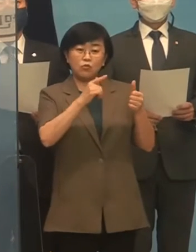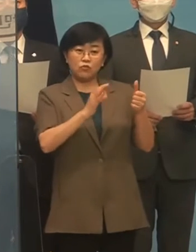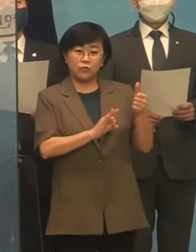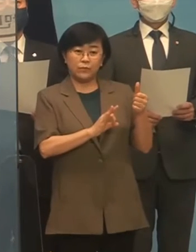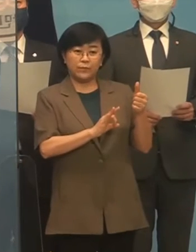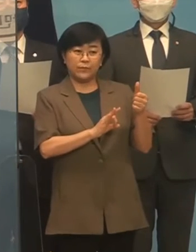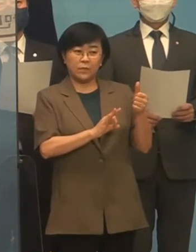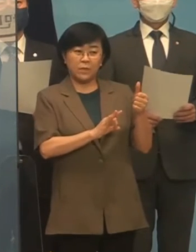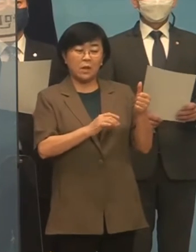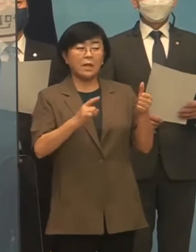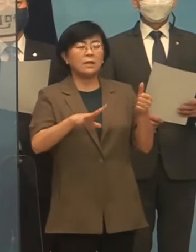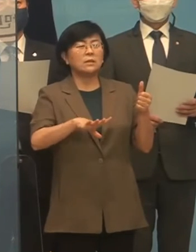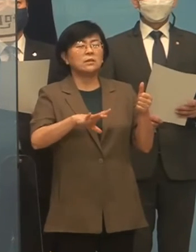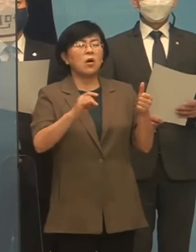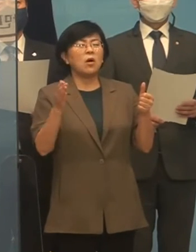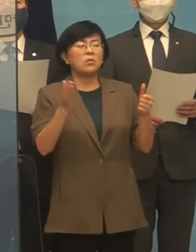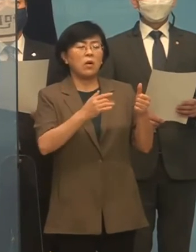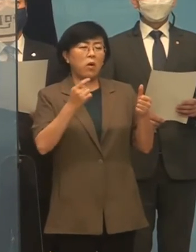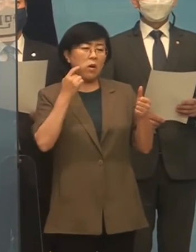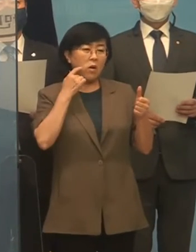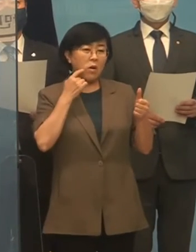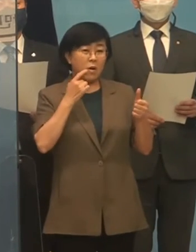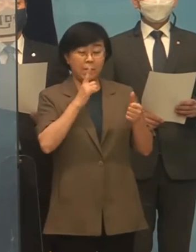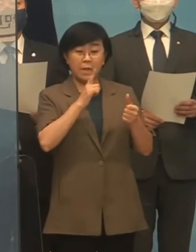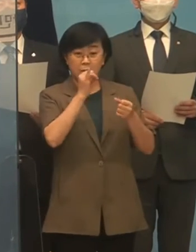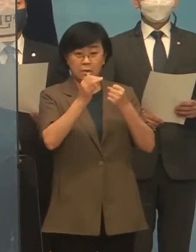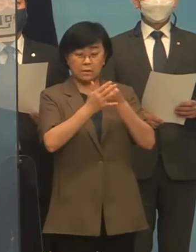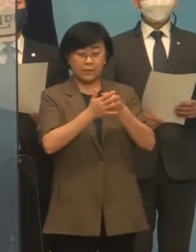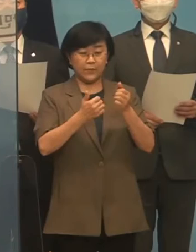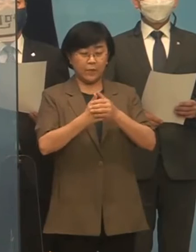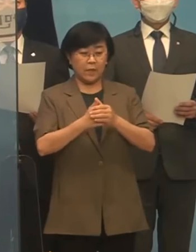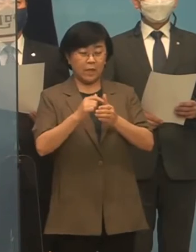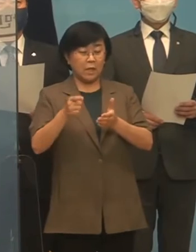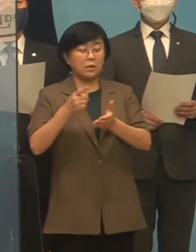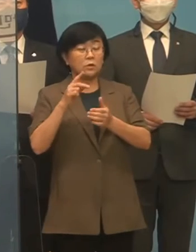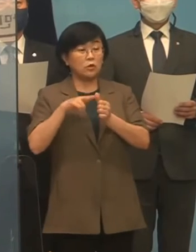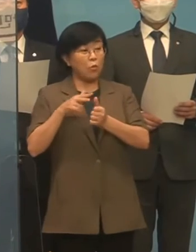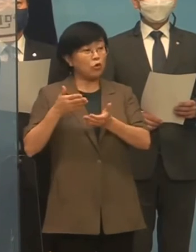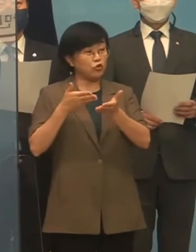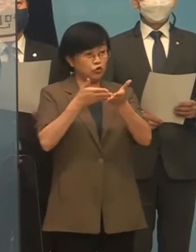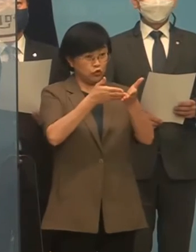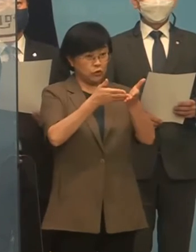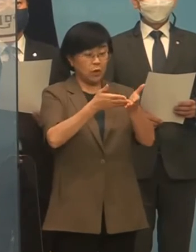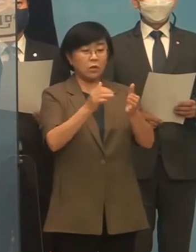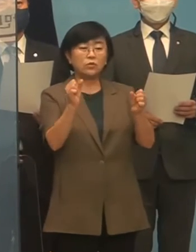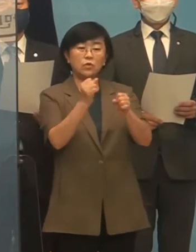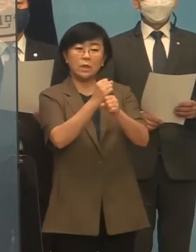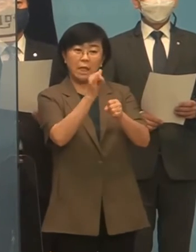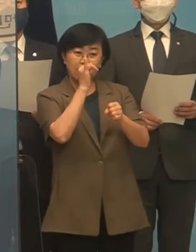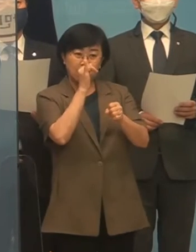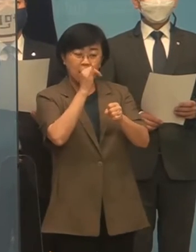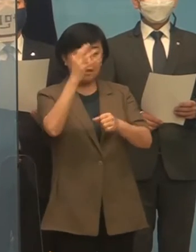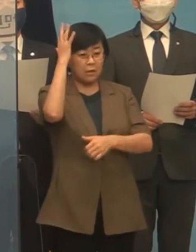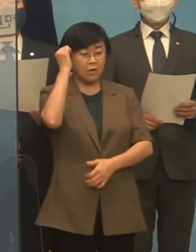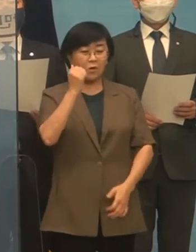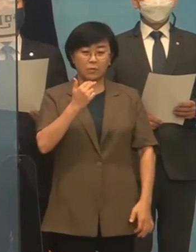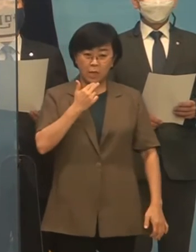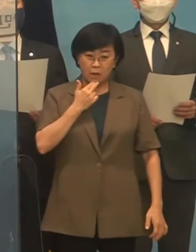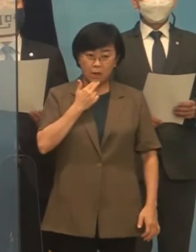끝까지 거짓으로 덮으려했습니다. 제보자가 부잡했을 가능성이 있다. 기억이 안